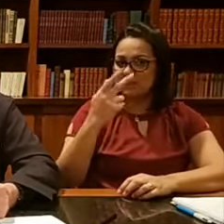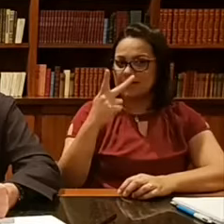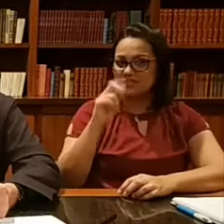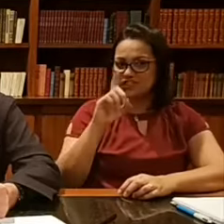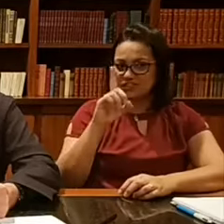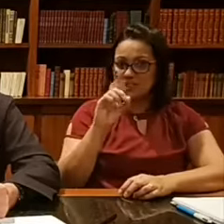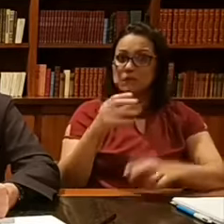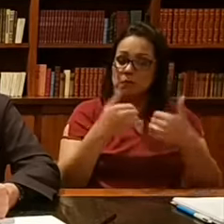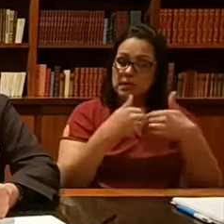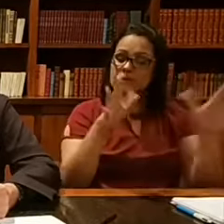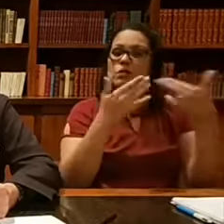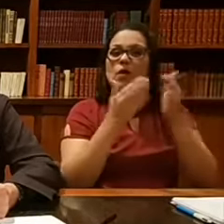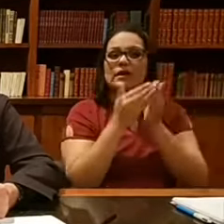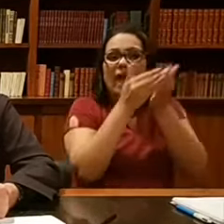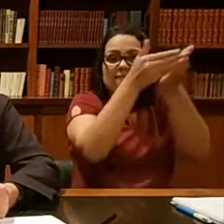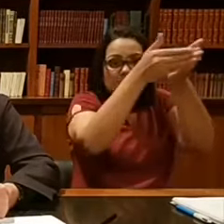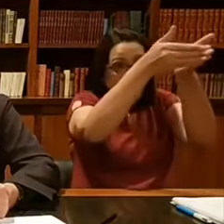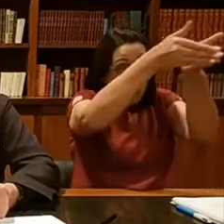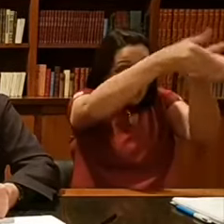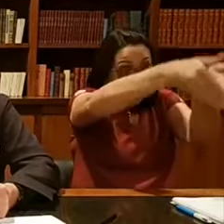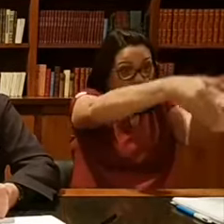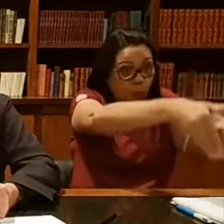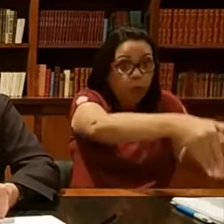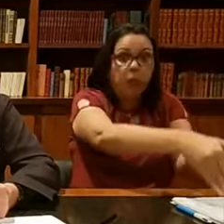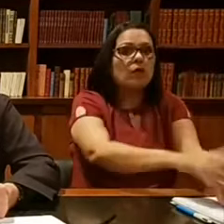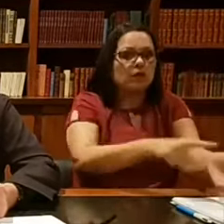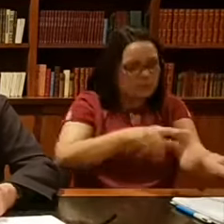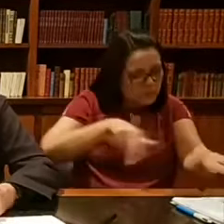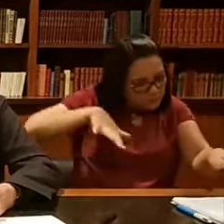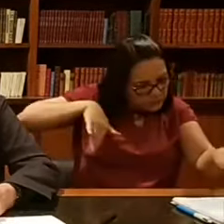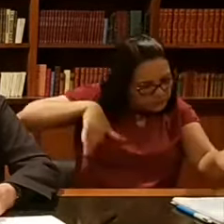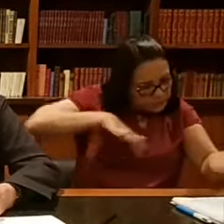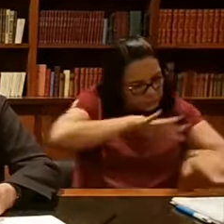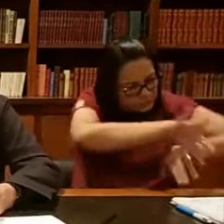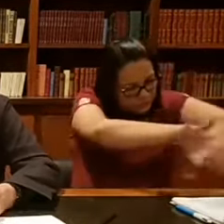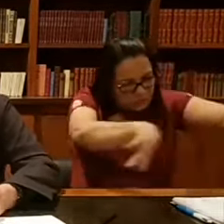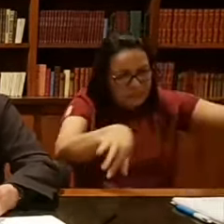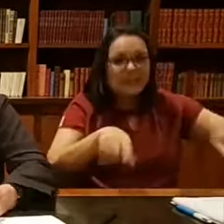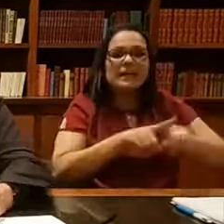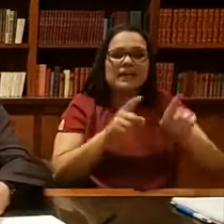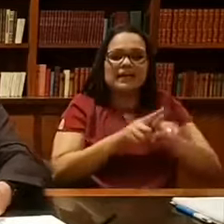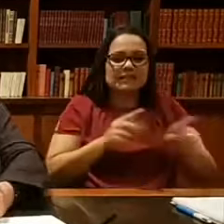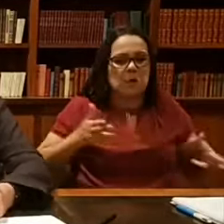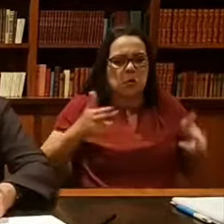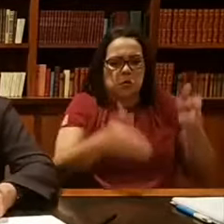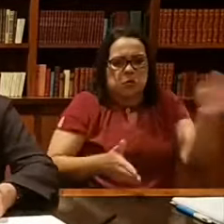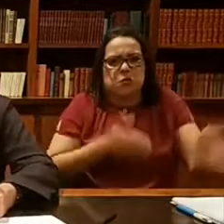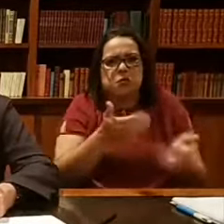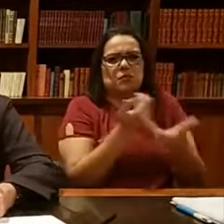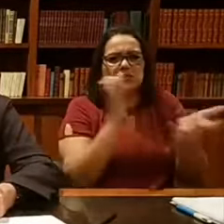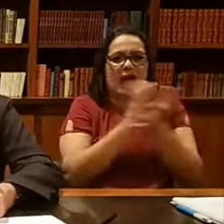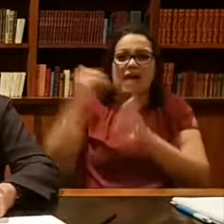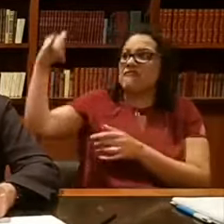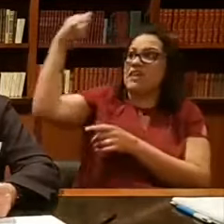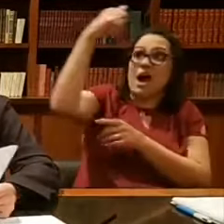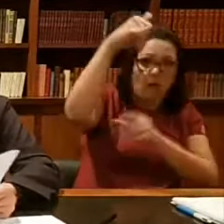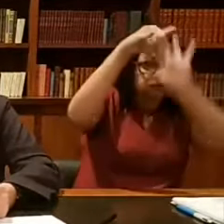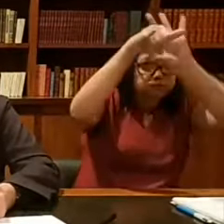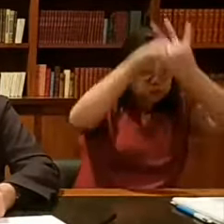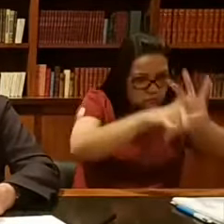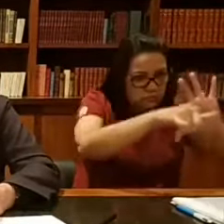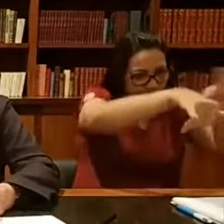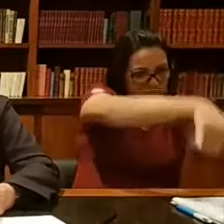aí de afundar aí o maior número possível de embarcações, carro de combate, carcaça de avião, e a orientação que